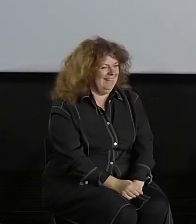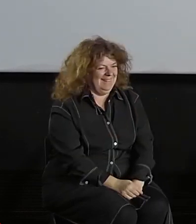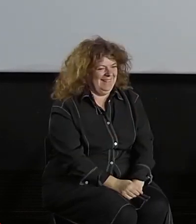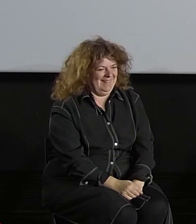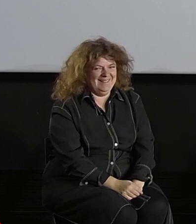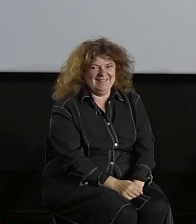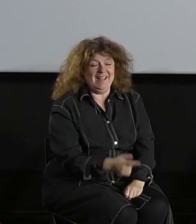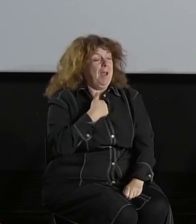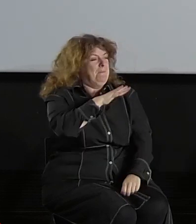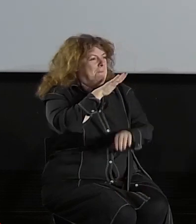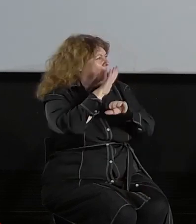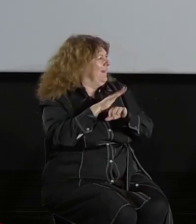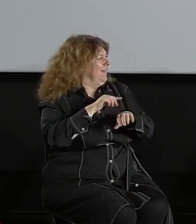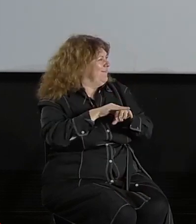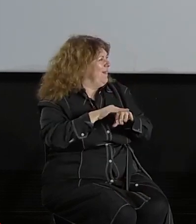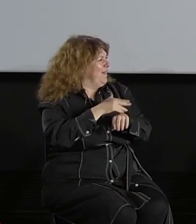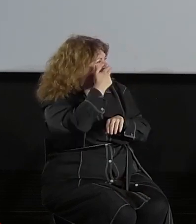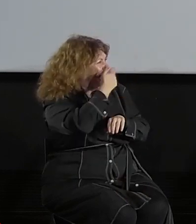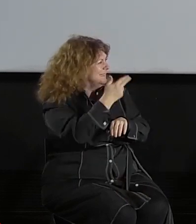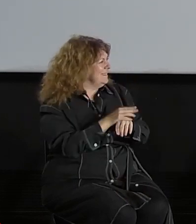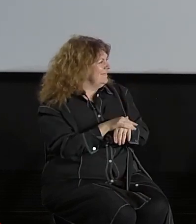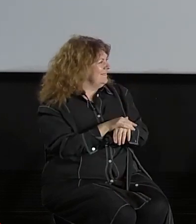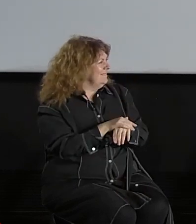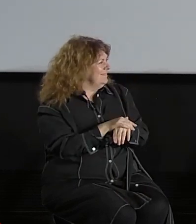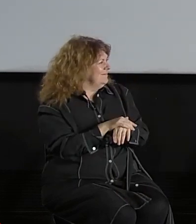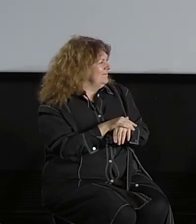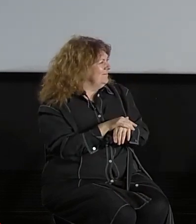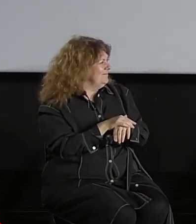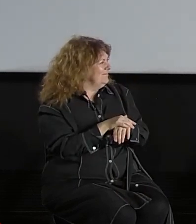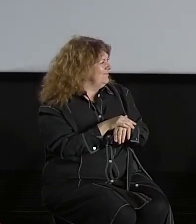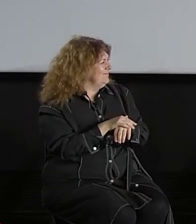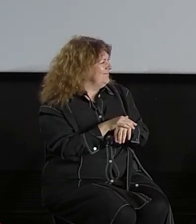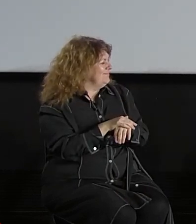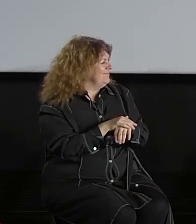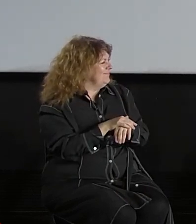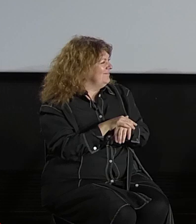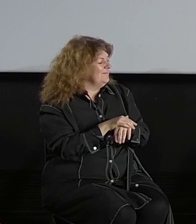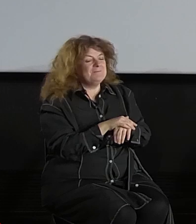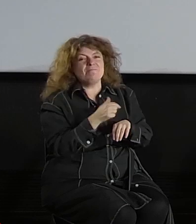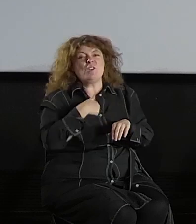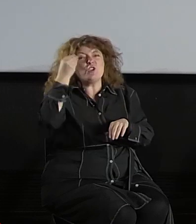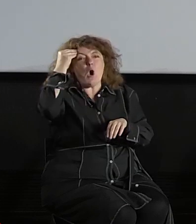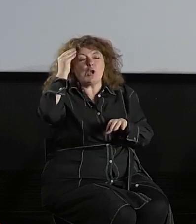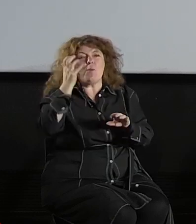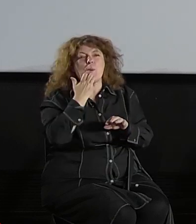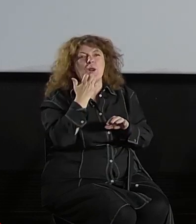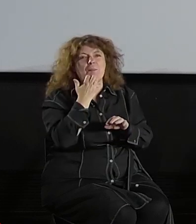que me parece super interesante Más allá de que sí Bueno no sé yo creo que por ejemplo en lo que respecta el mundo de la